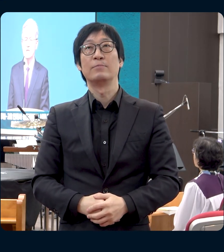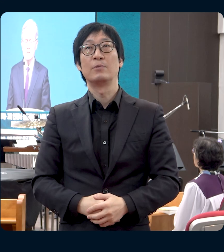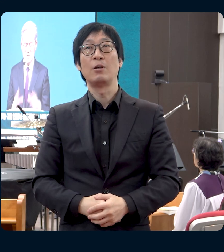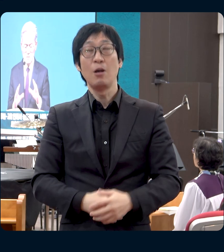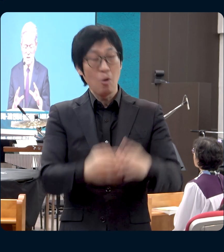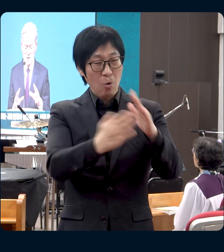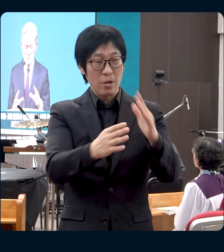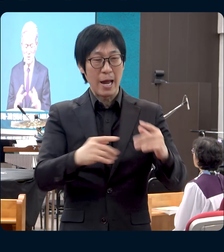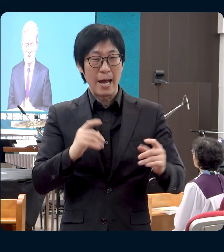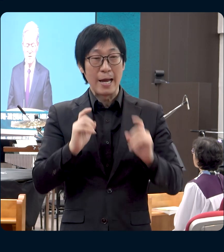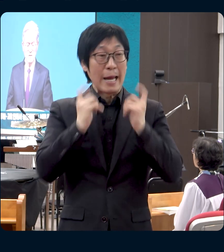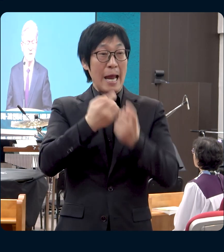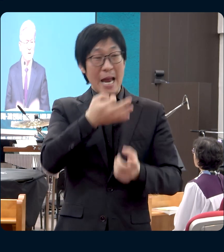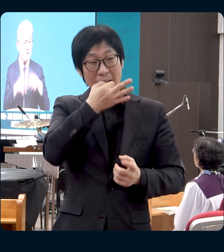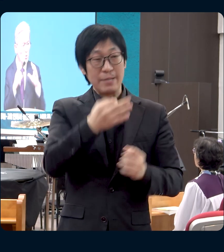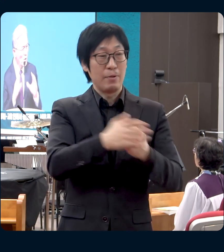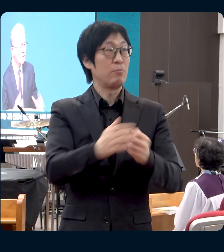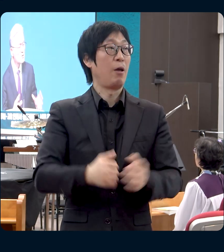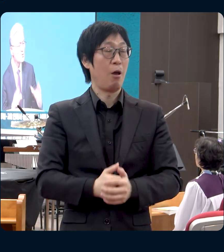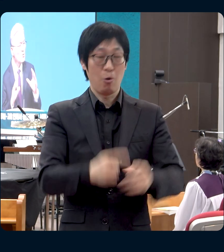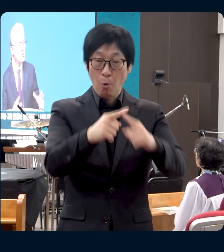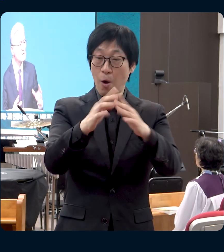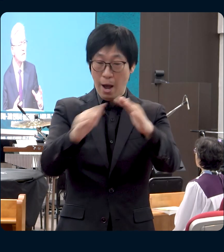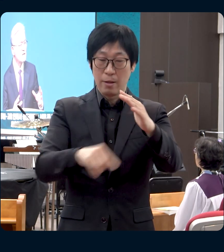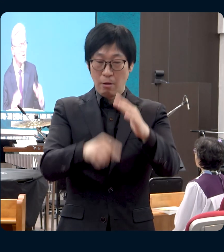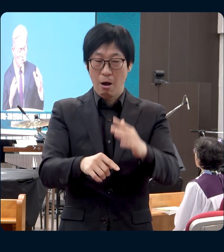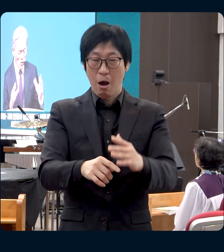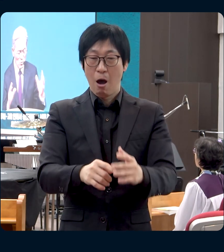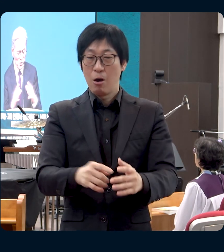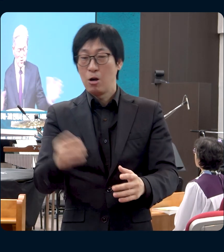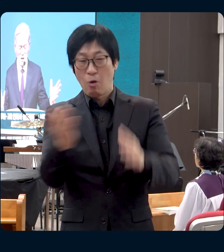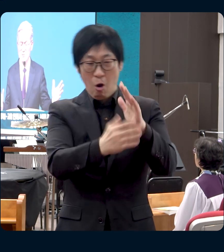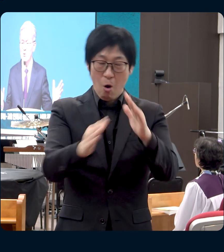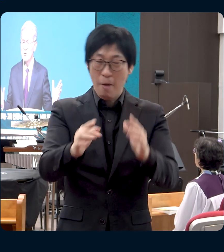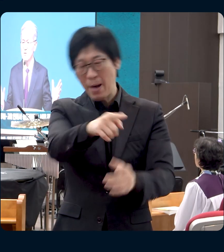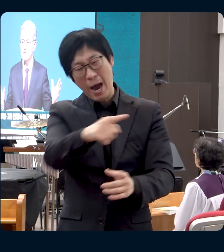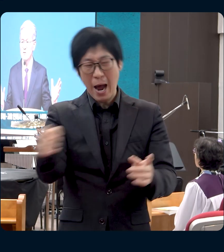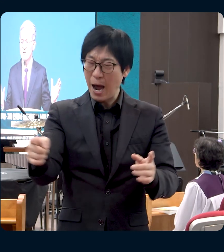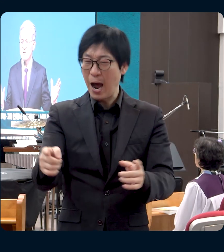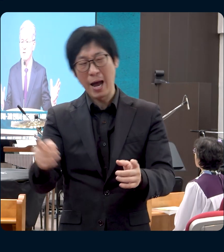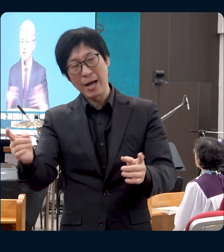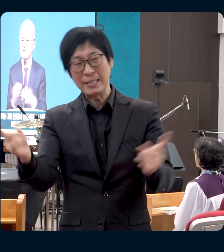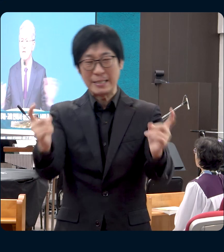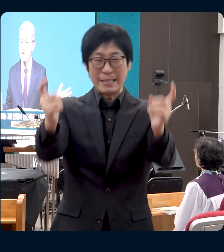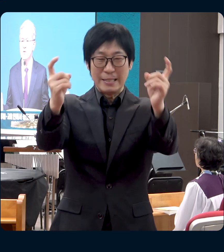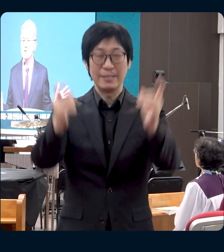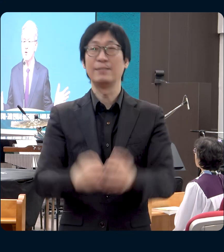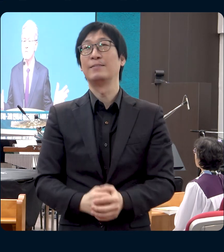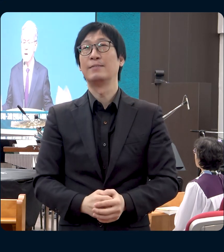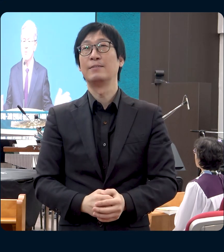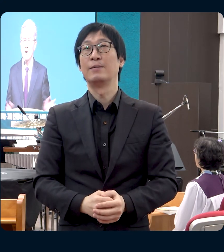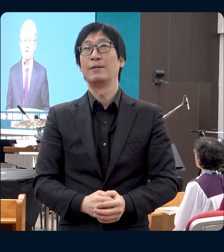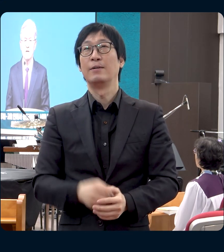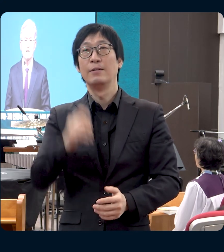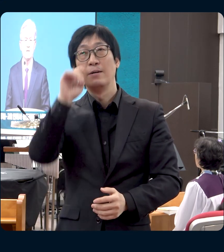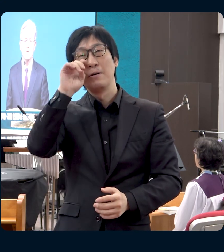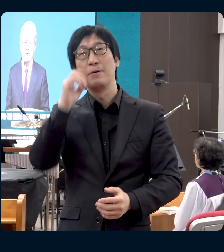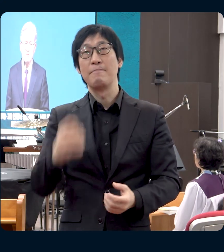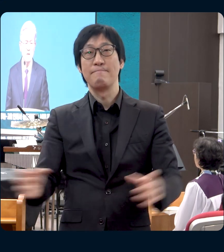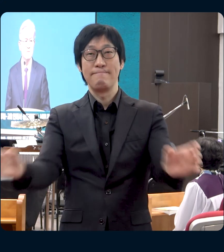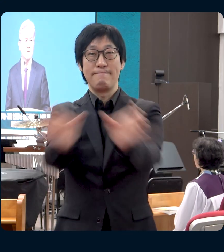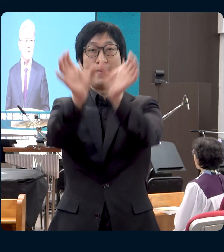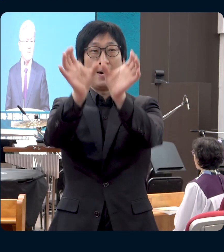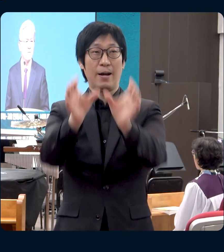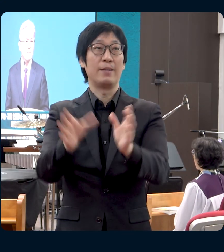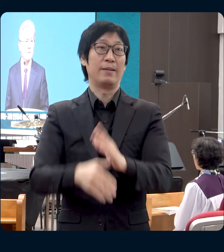성도들이 이기심을 이기지 못해서 교회 안에서 성도들끼리 서로 편가르고 그리고 싸우면서 반목할 때